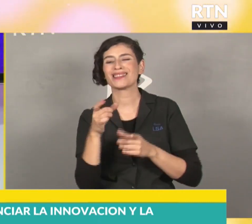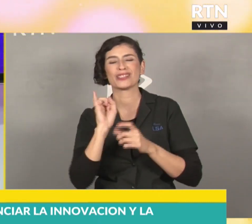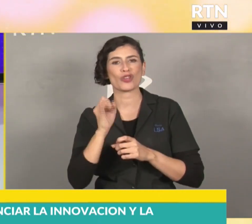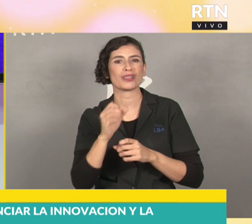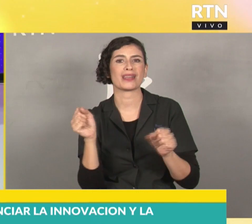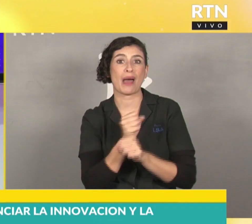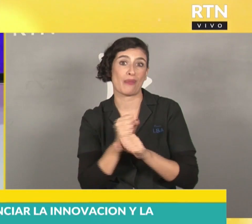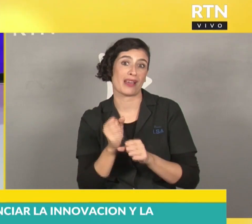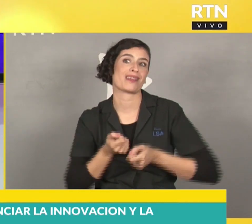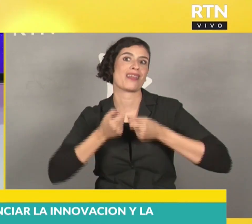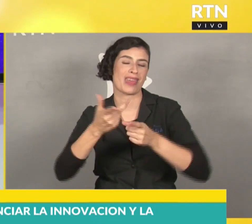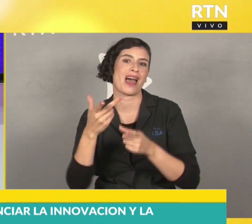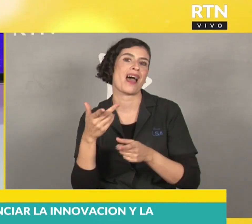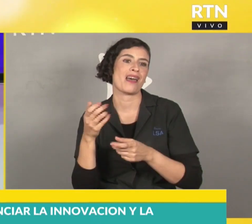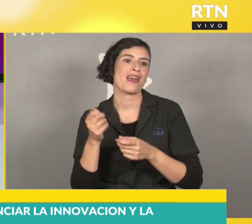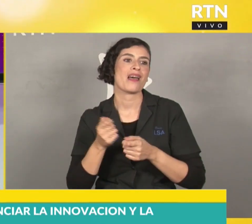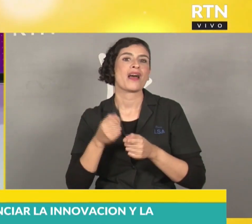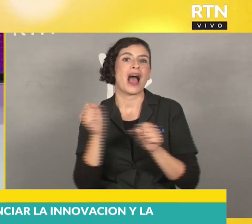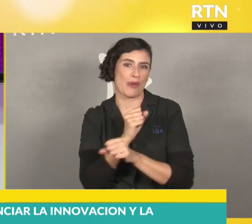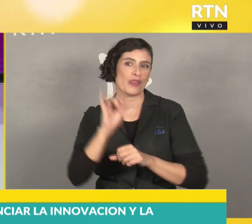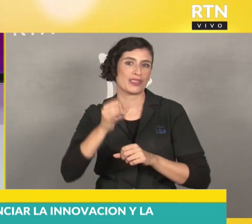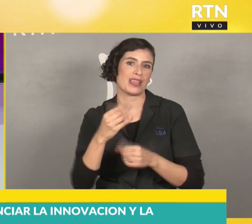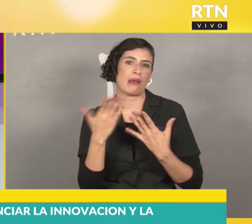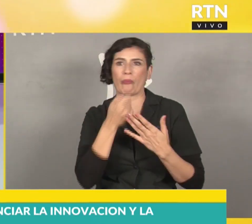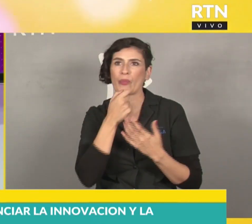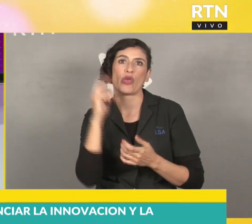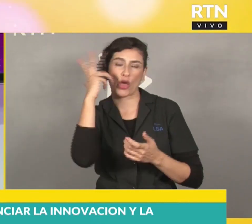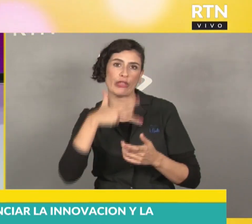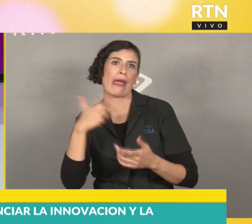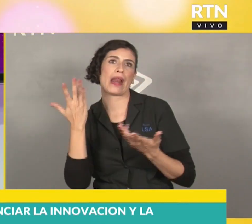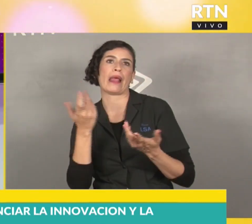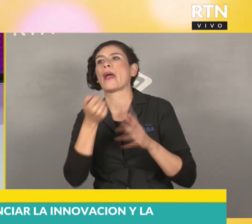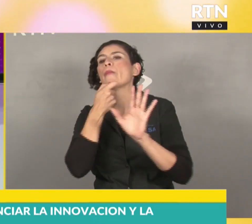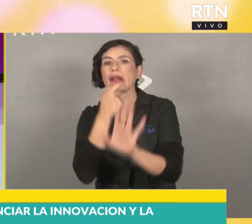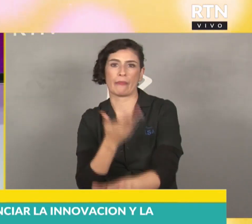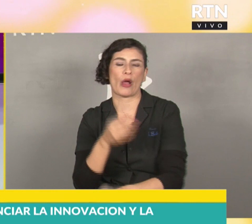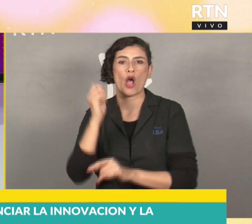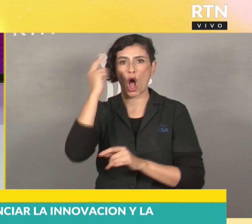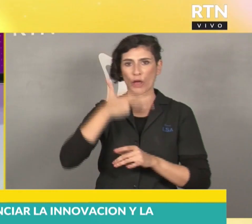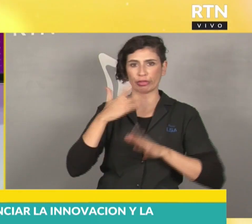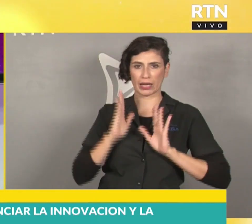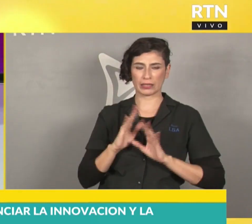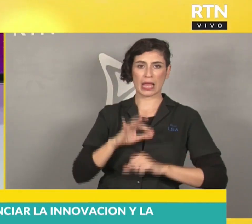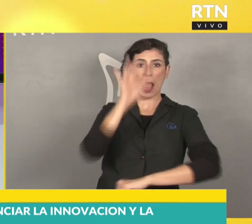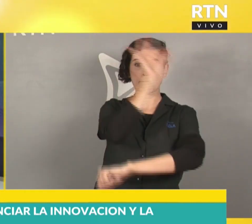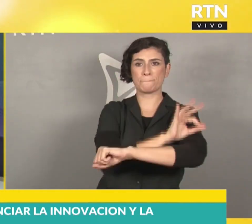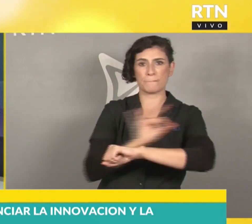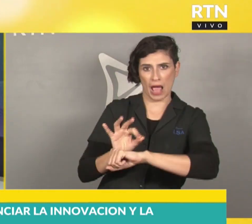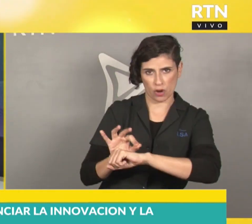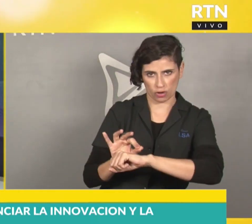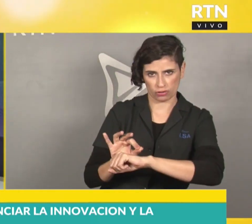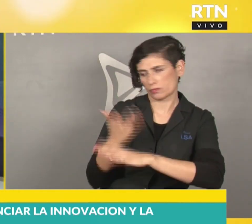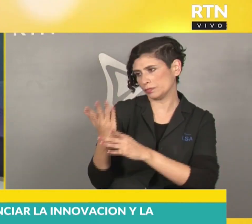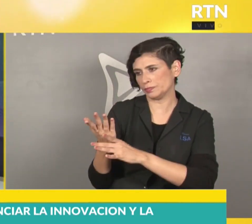si no están habilitados, están en proceso, porque a muchos les pasa eso. Por ejemplo, un hotel que está con los planos presentados, o sea, si ya inició